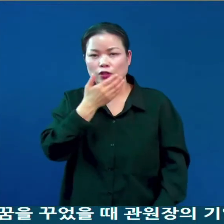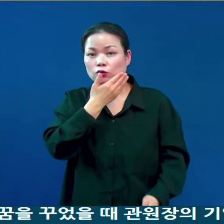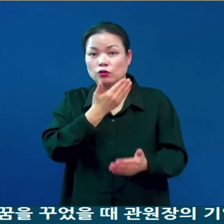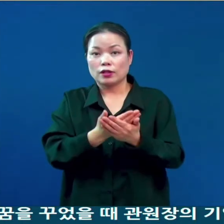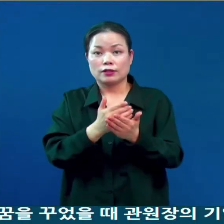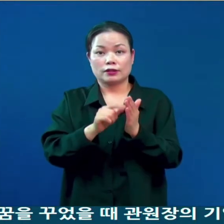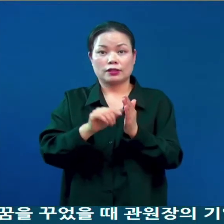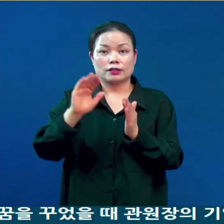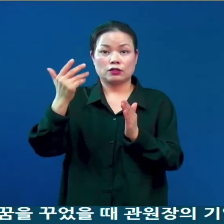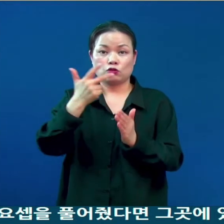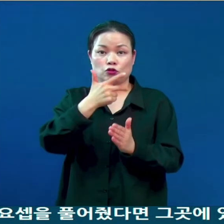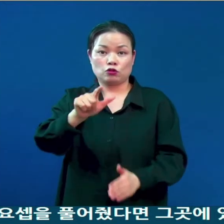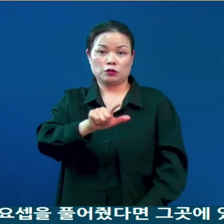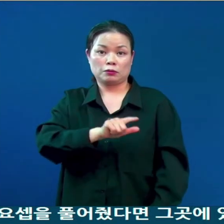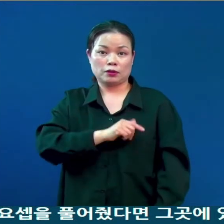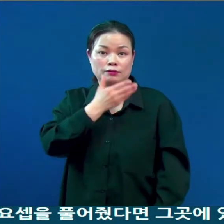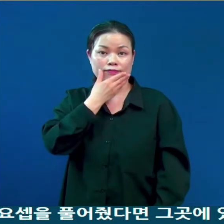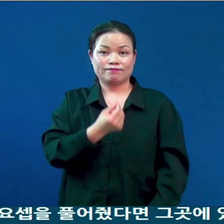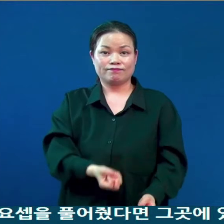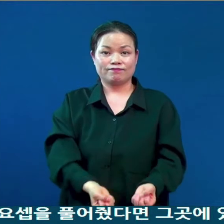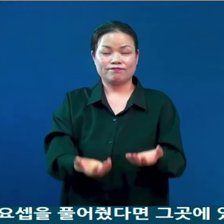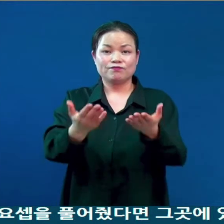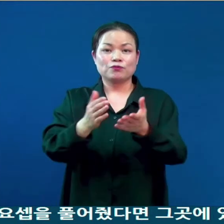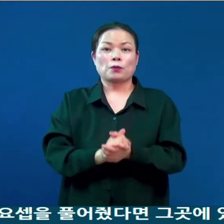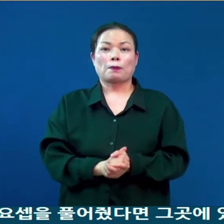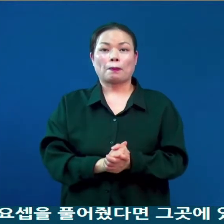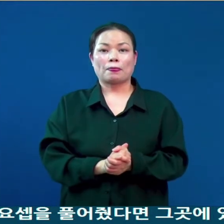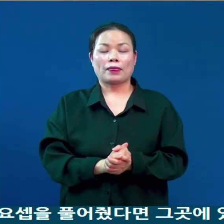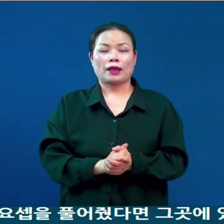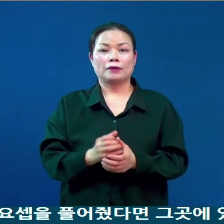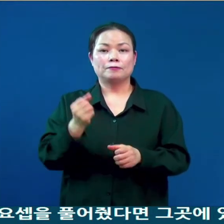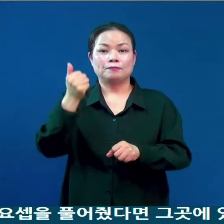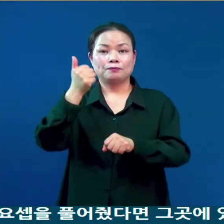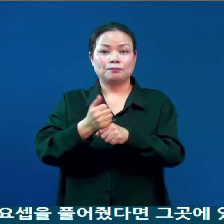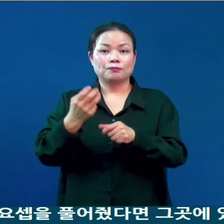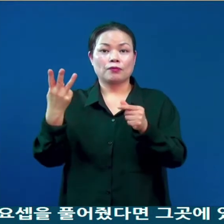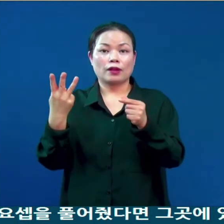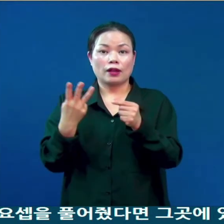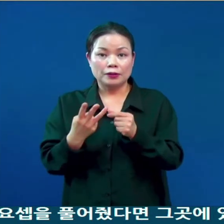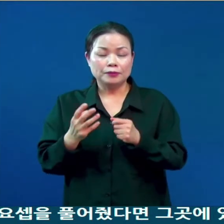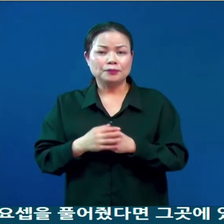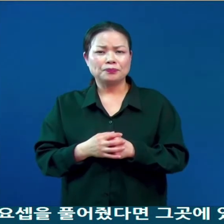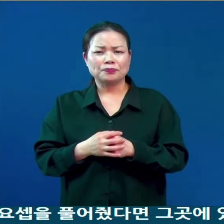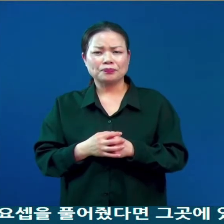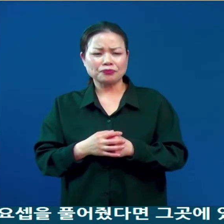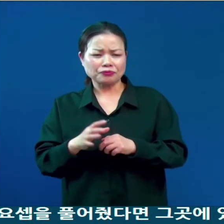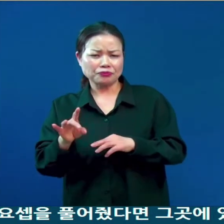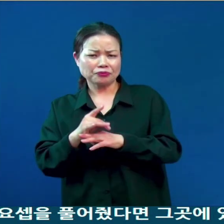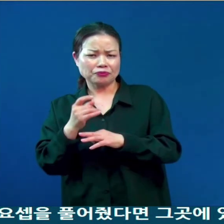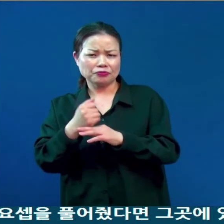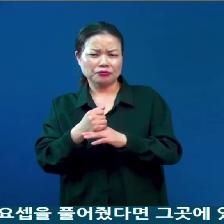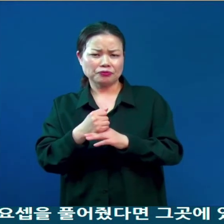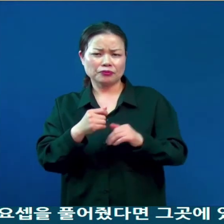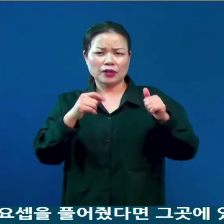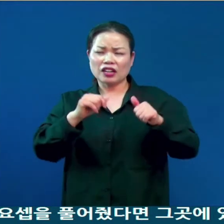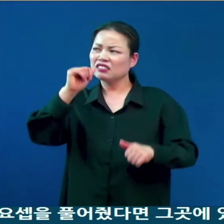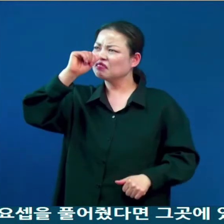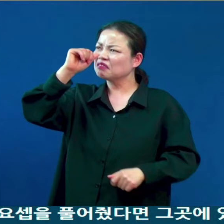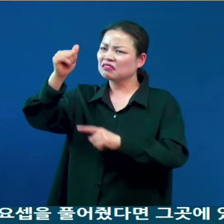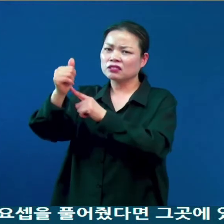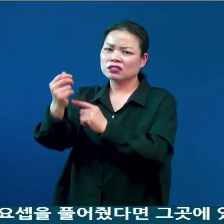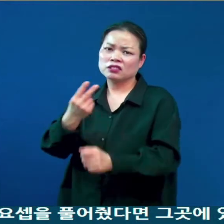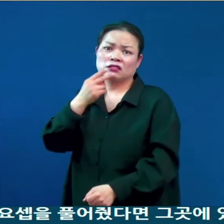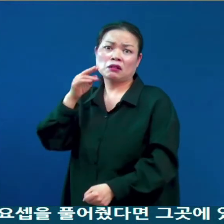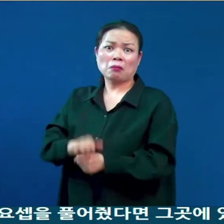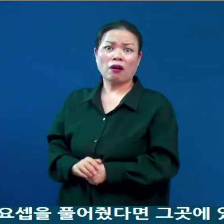시간 될 수 있기를 주님의 이름으로 소망합니다. 마지막 세 번째로 보면, 이제 왕의 명령을 들은 하만은